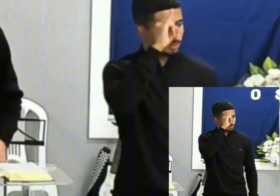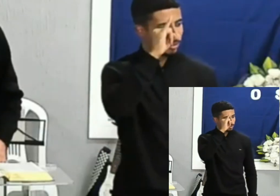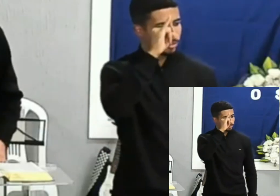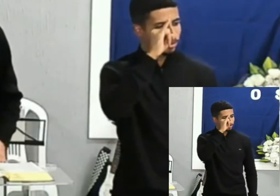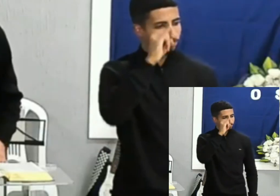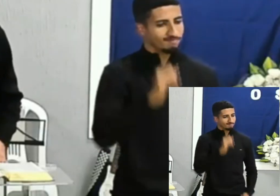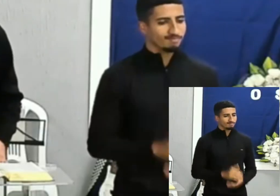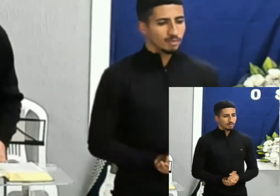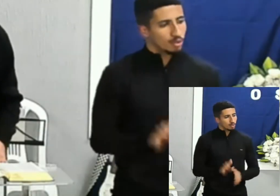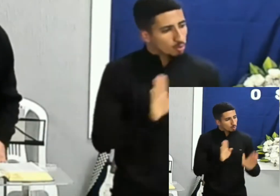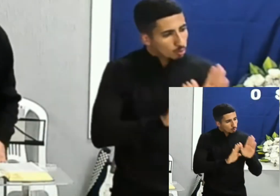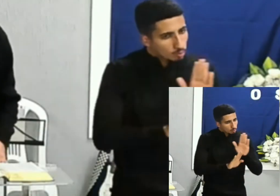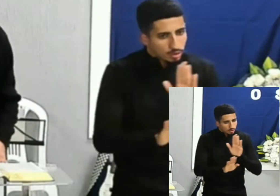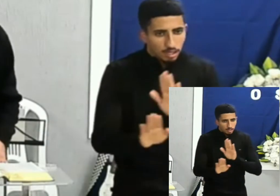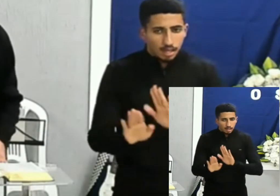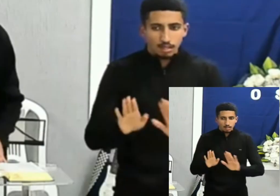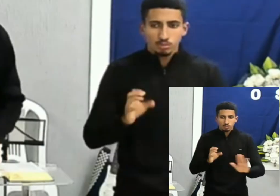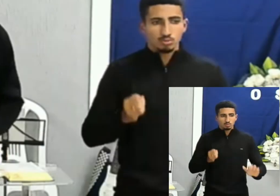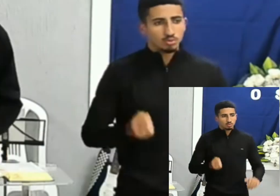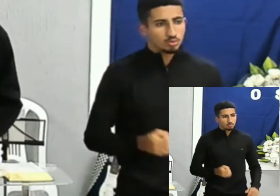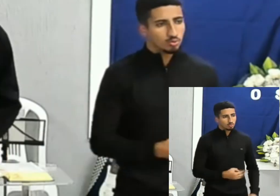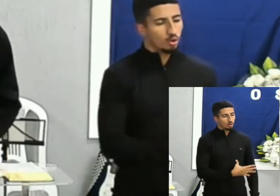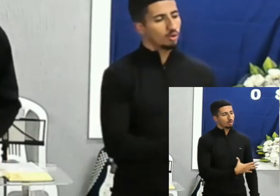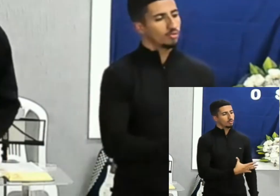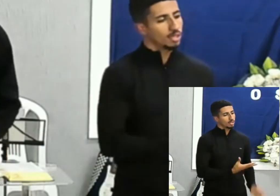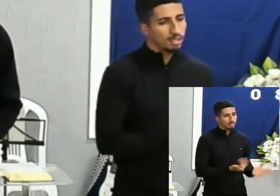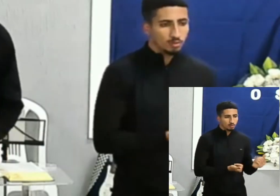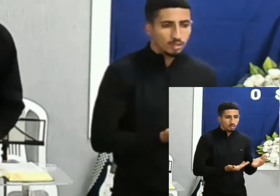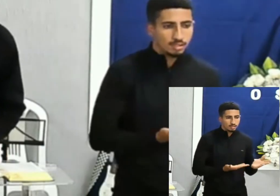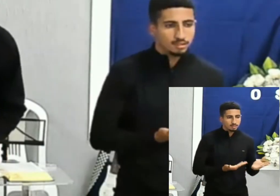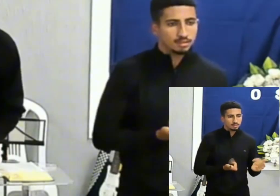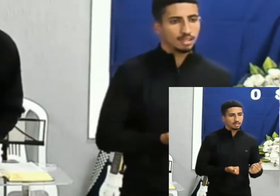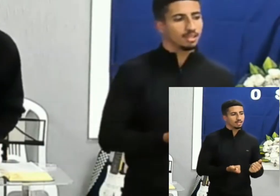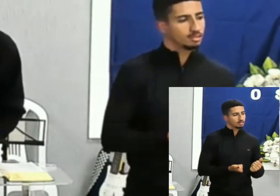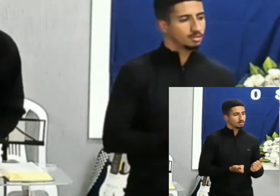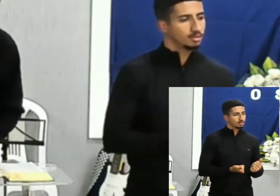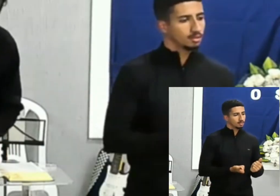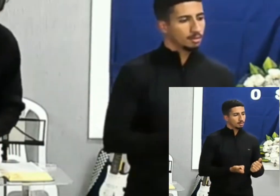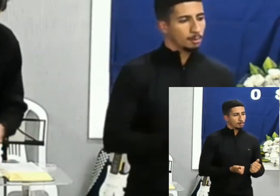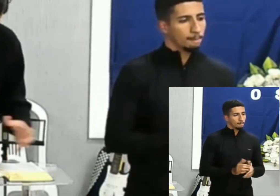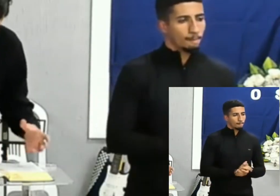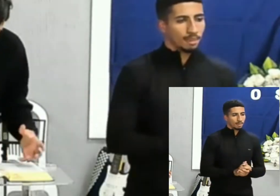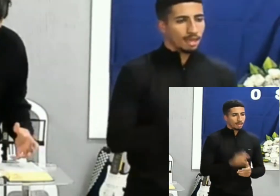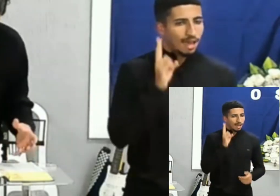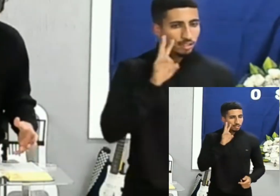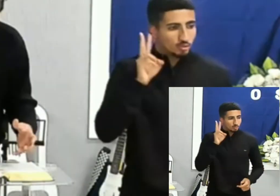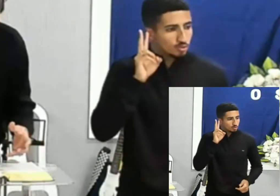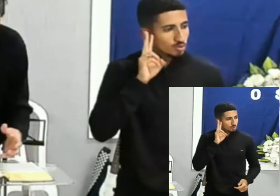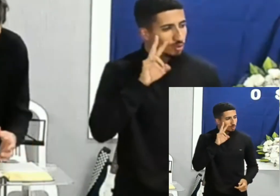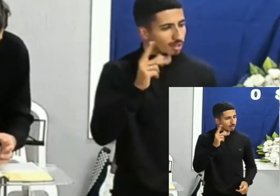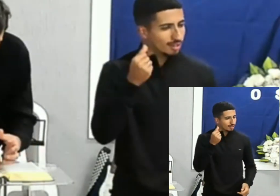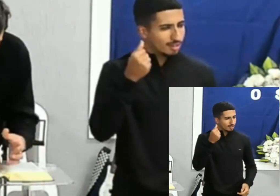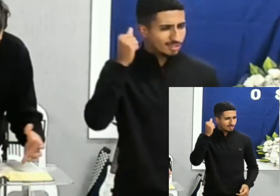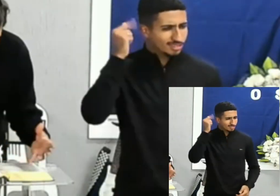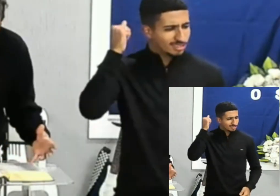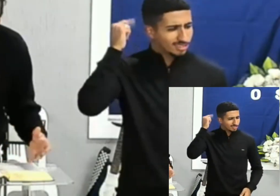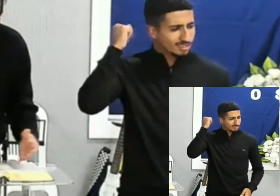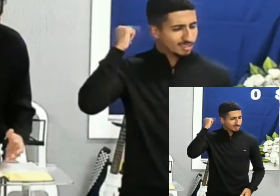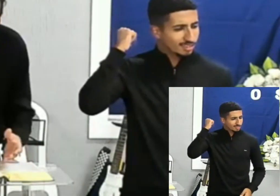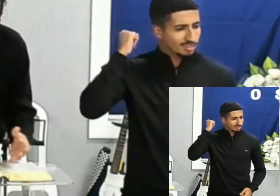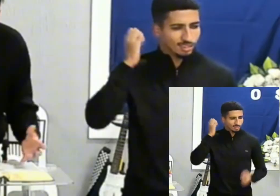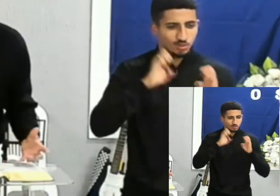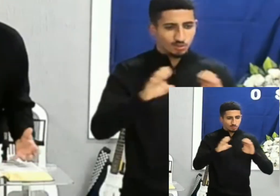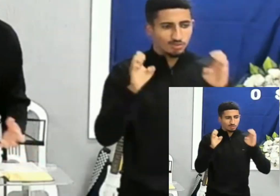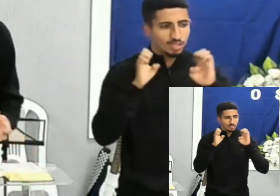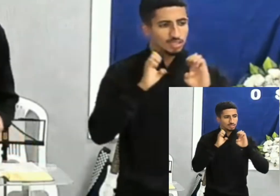Cuidado, jovens, cuidado. Essa mensagem antiga do Evangelho, aliás, toda